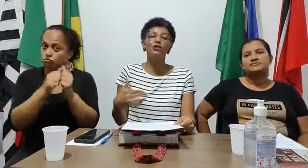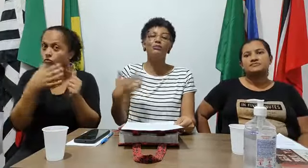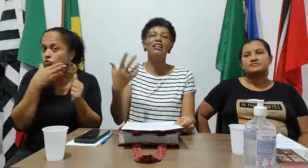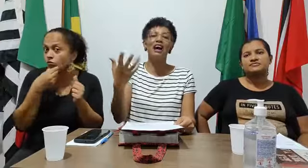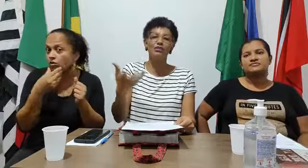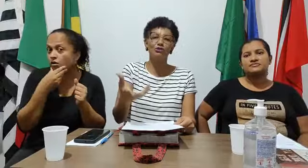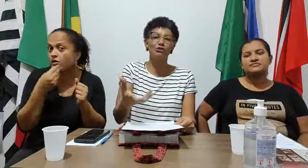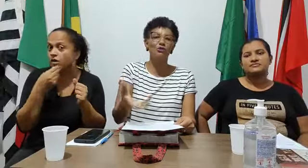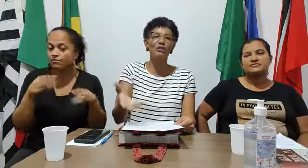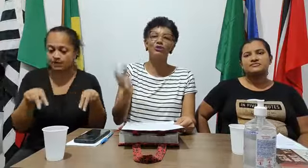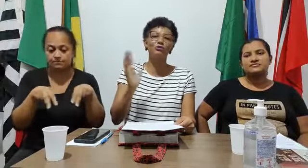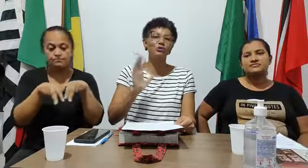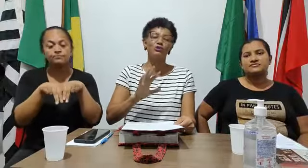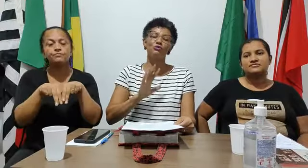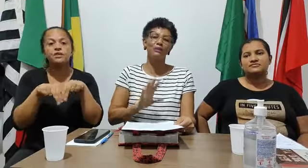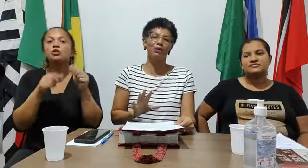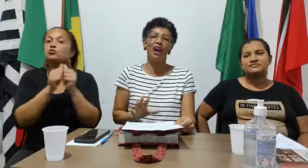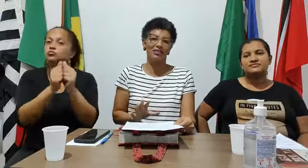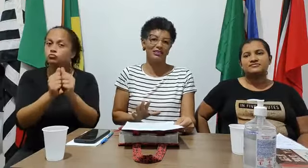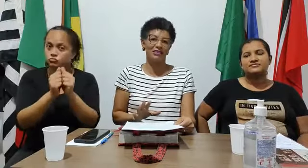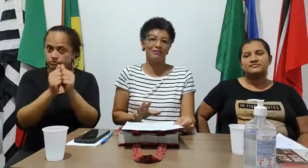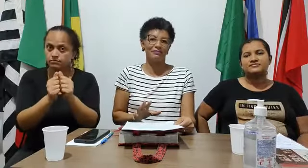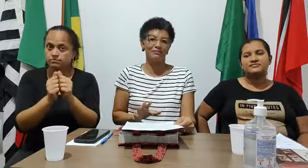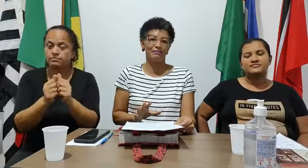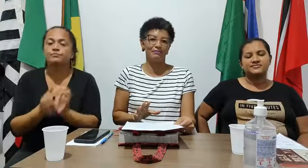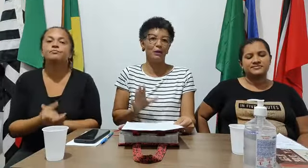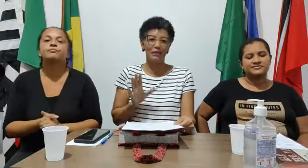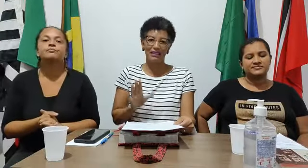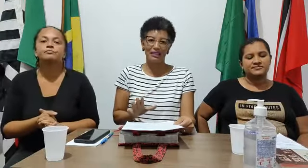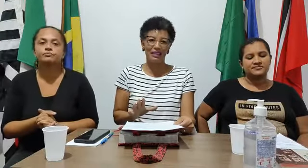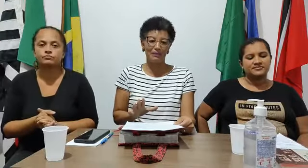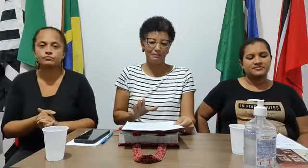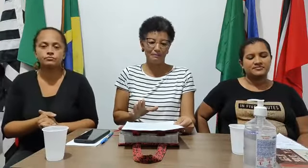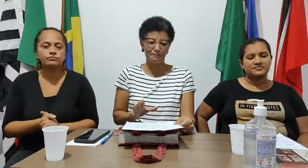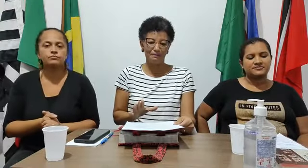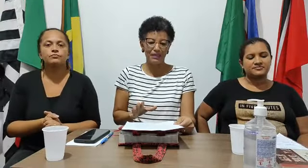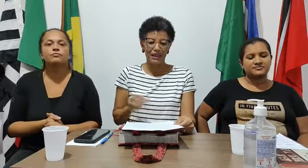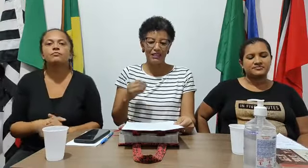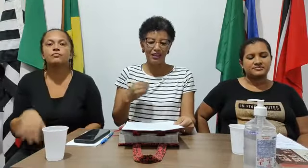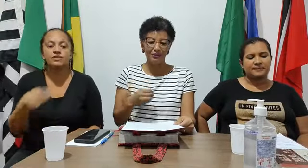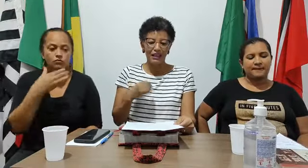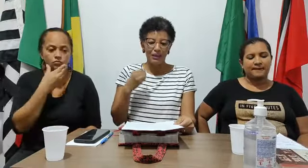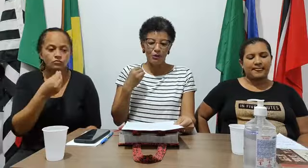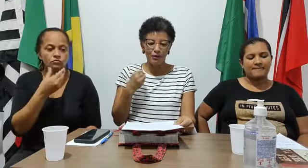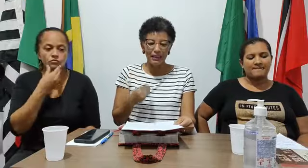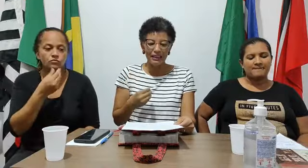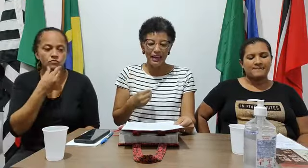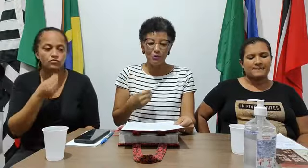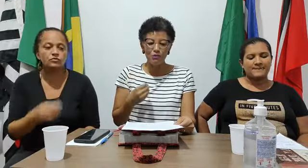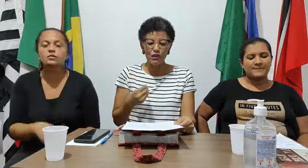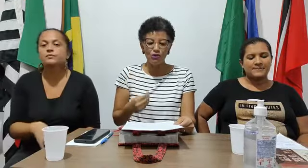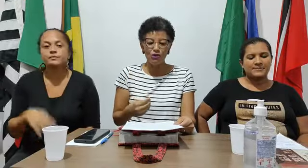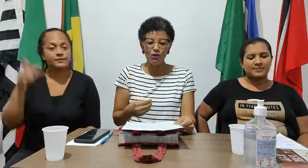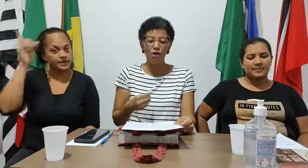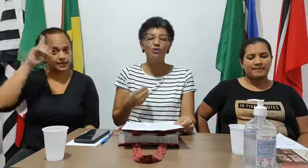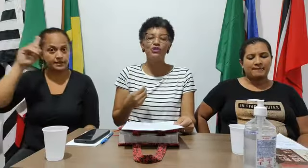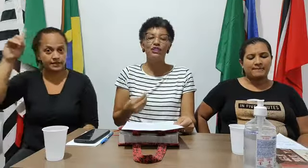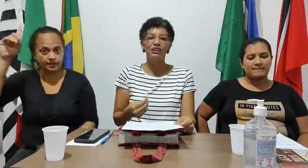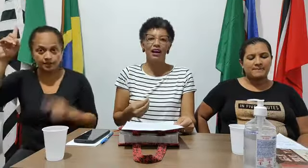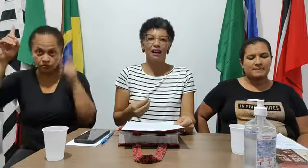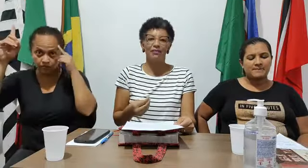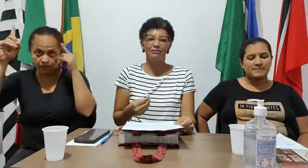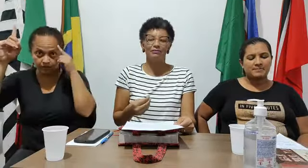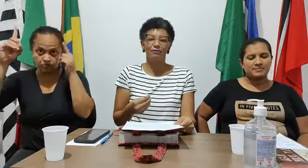gente dominasse os homens e os manipulasse. Deu para entender? Então, o que Deus pensou ao